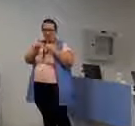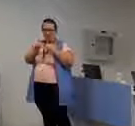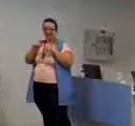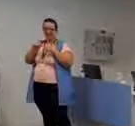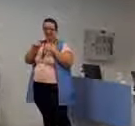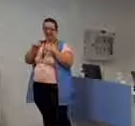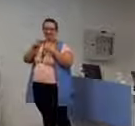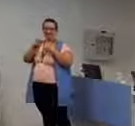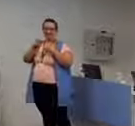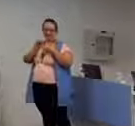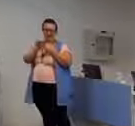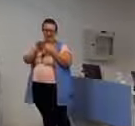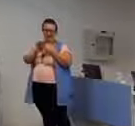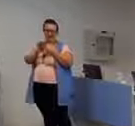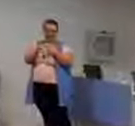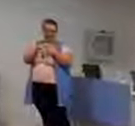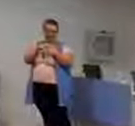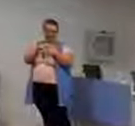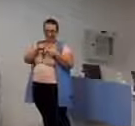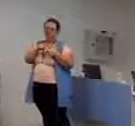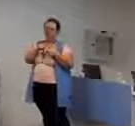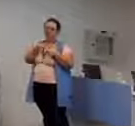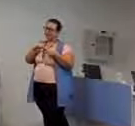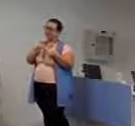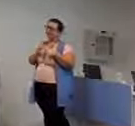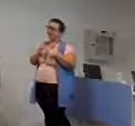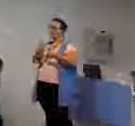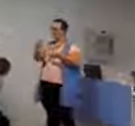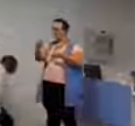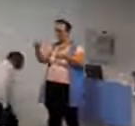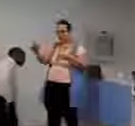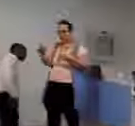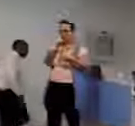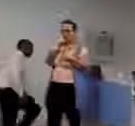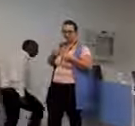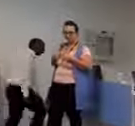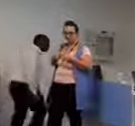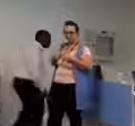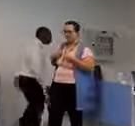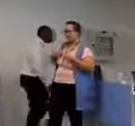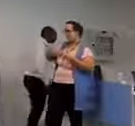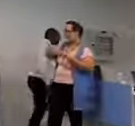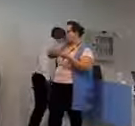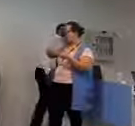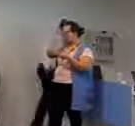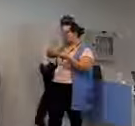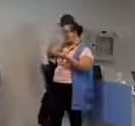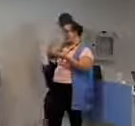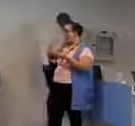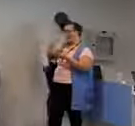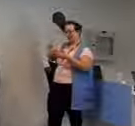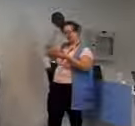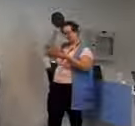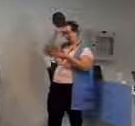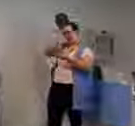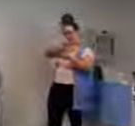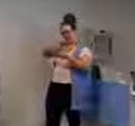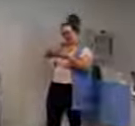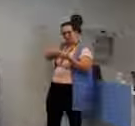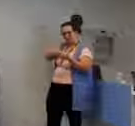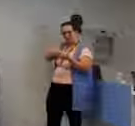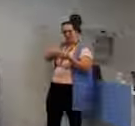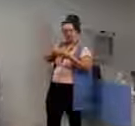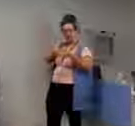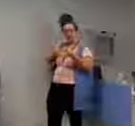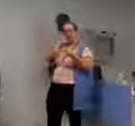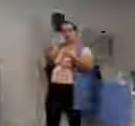Senai. Mas existem também divisões em Grenoble que são focadas em caldeiraria e chaparia. Existe a de Ivry, que é